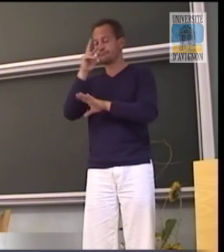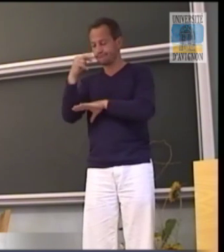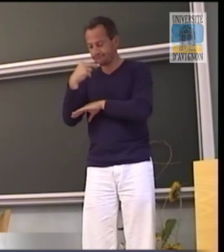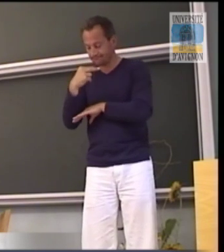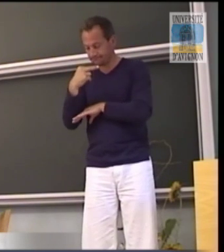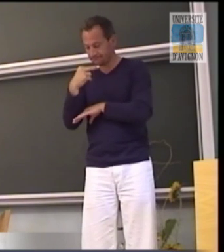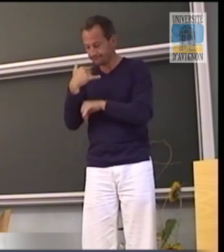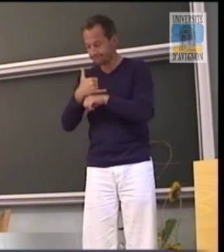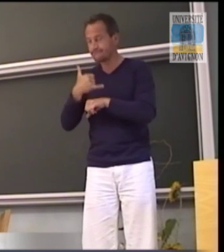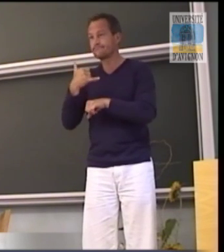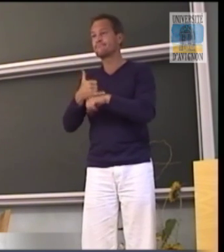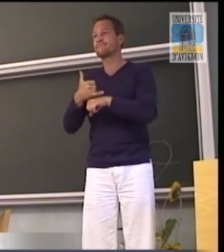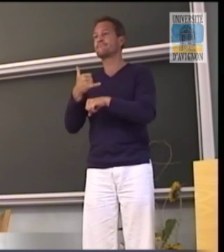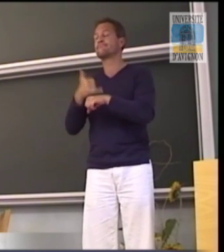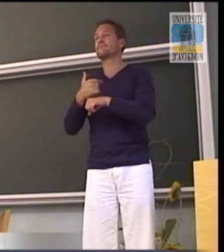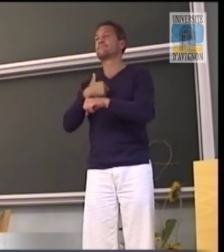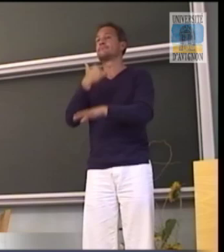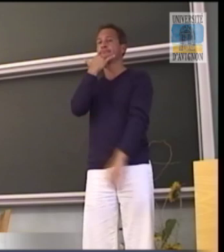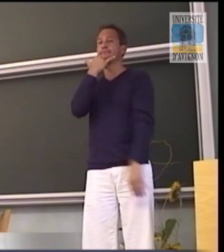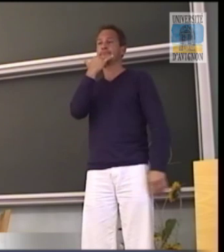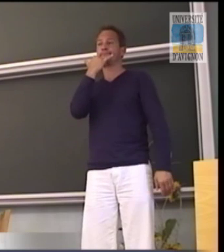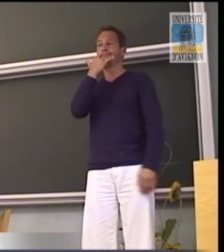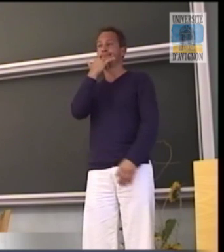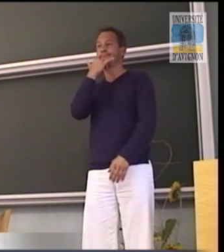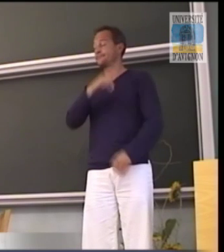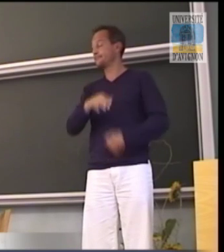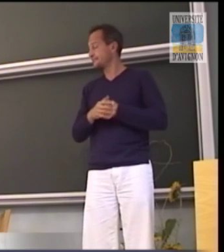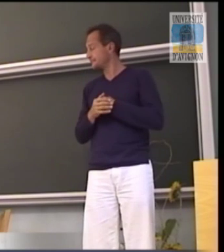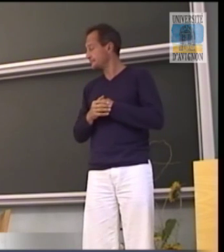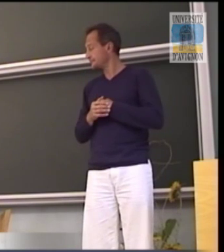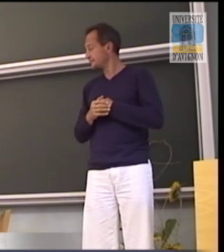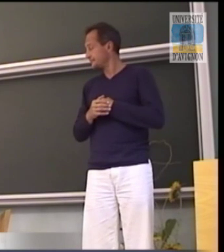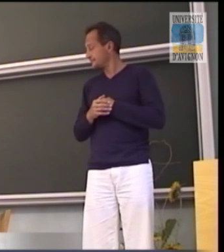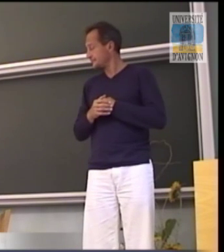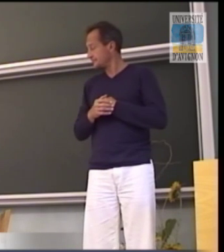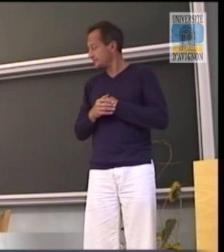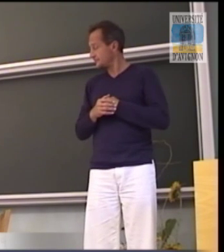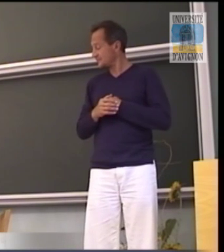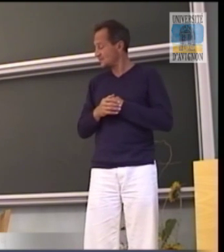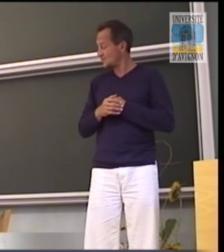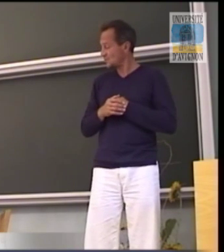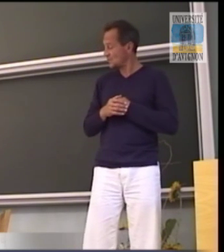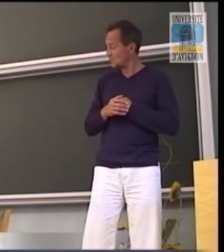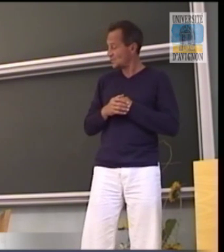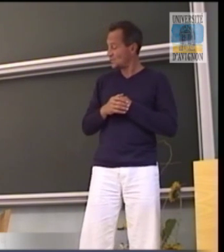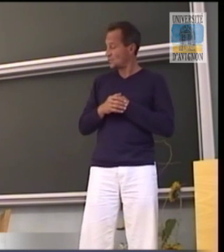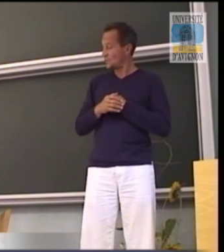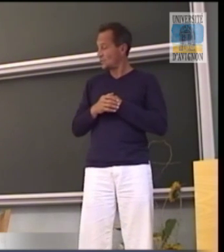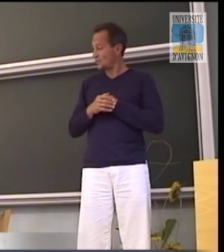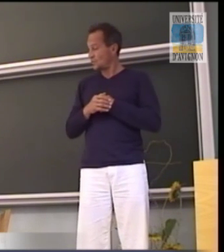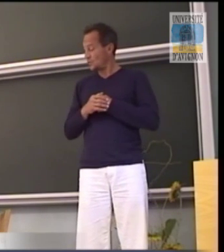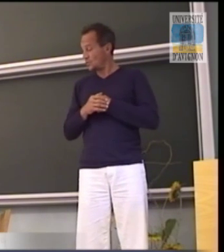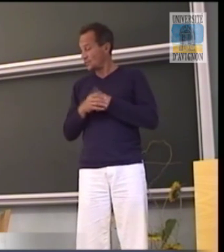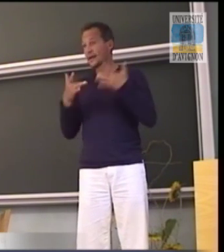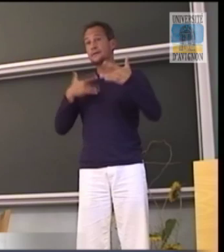très spontanément, de manière peut-être même un peu volontariste, à la fin de nos spectacles dans le noir, lorsque